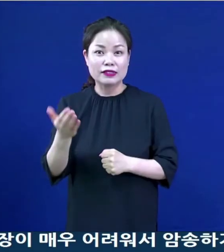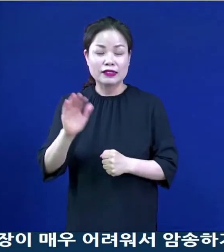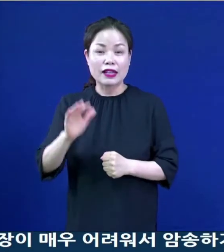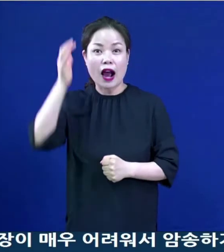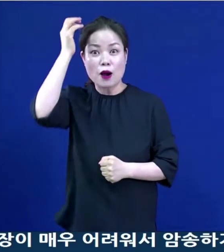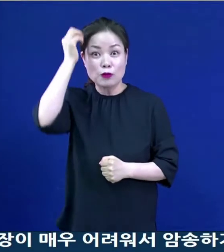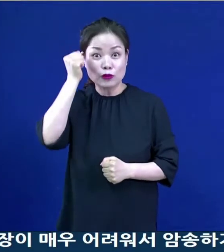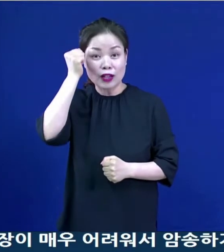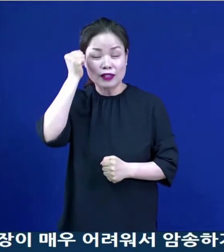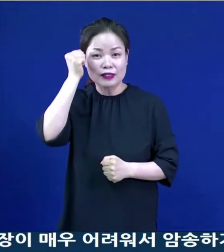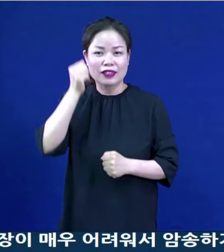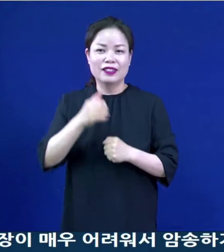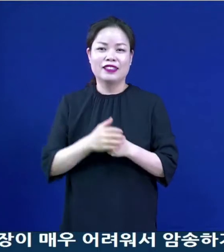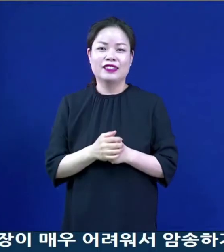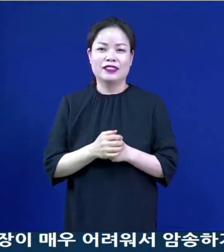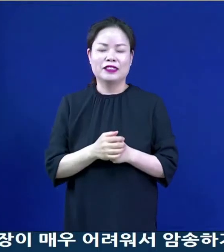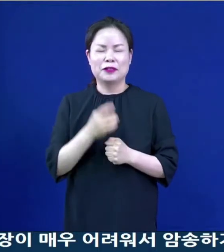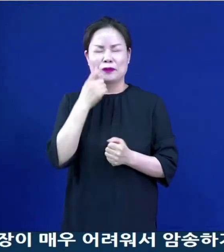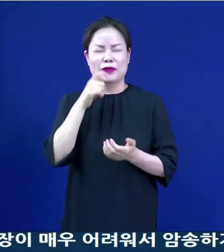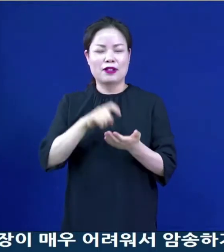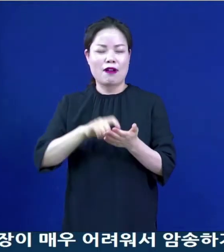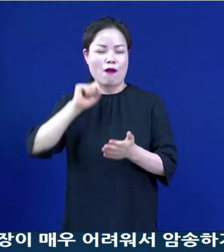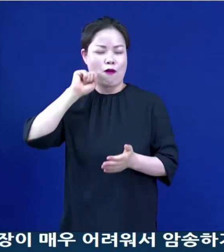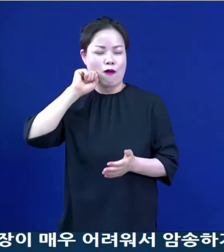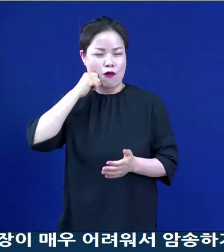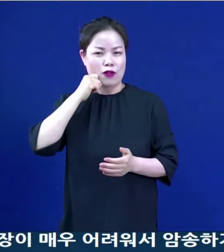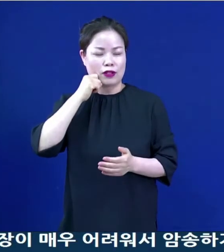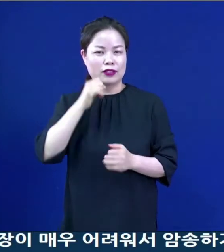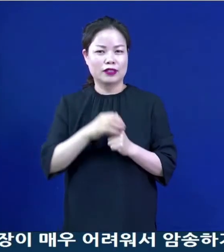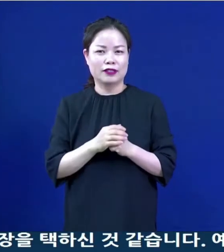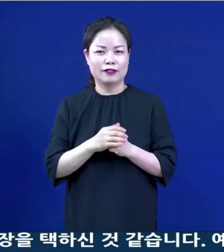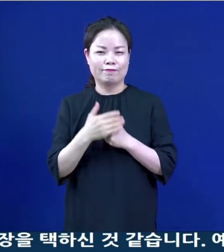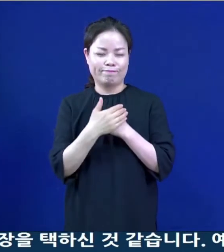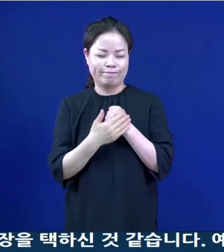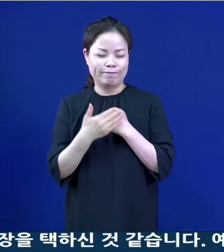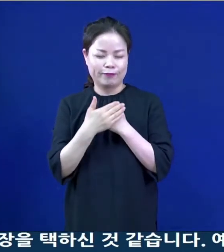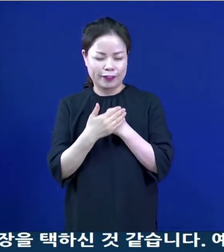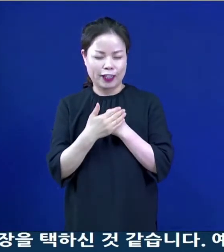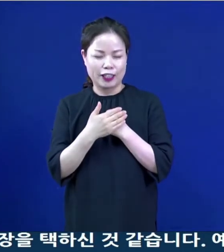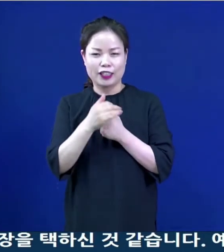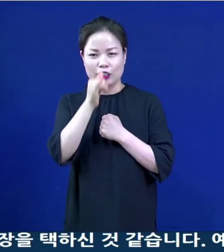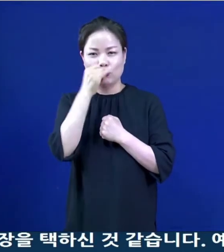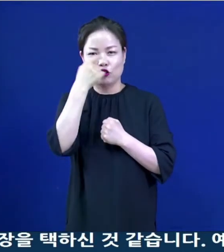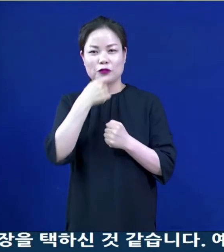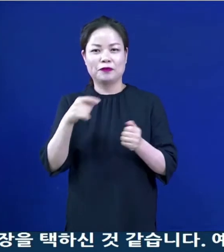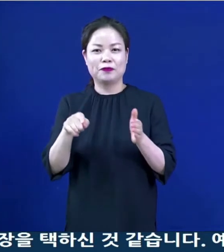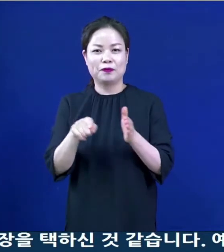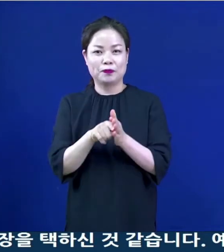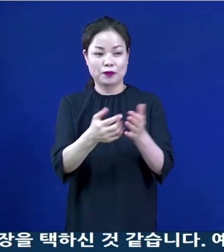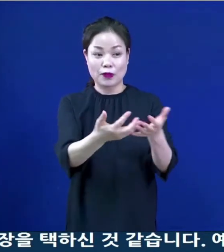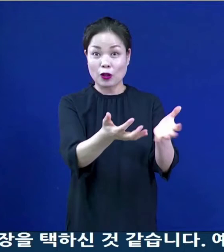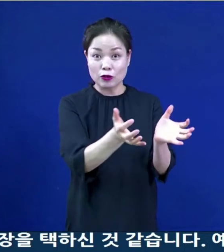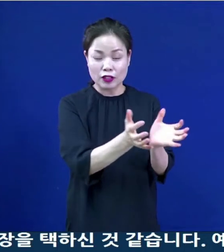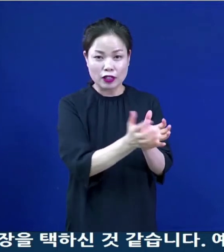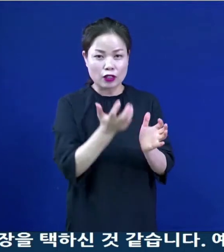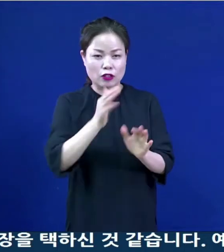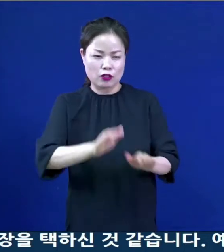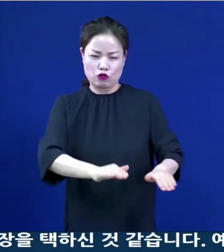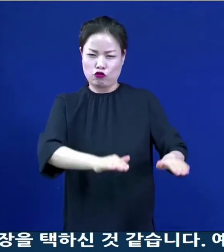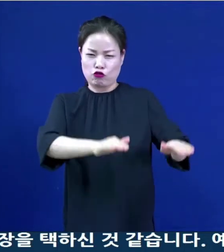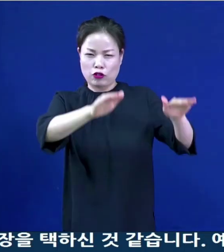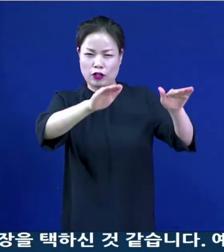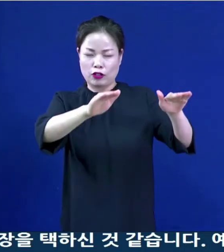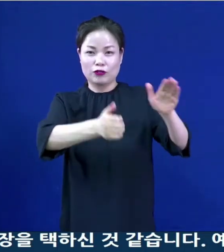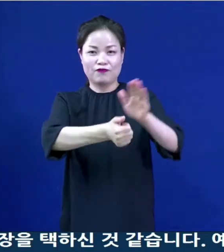암송을 하려니까 좀 쉽지 않았을 텐데 그만큼 은혜가 있었을 줄로 믿습니다. 우리 구루터기 영적으로 계속 성장하기를 주